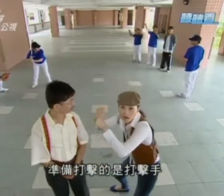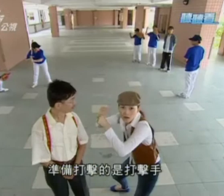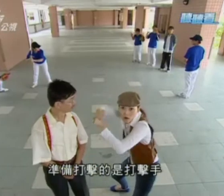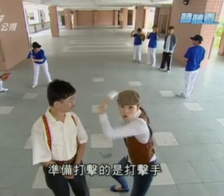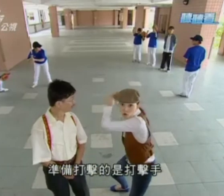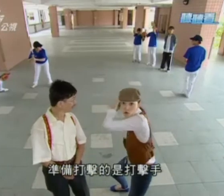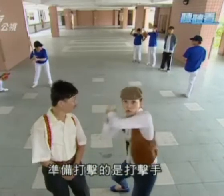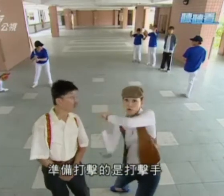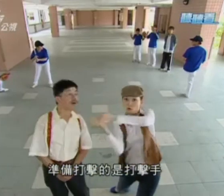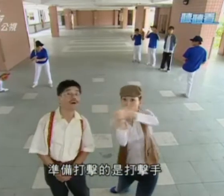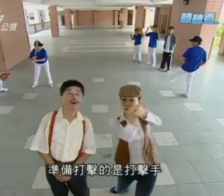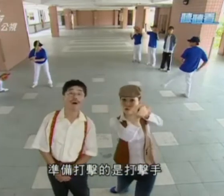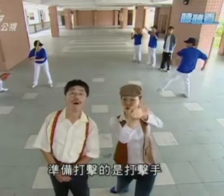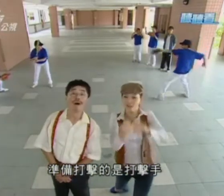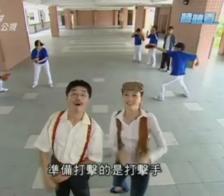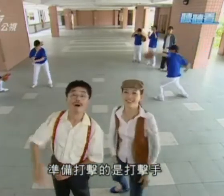是打击手，